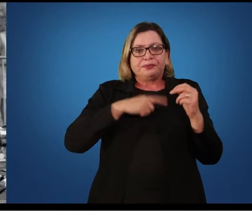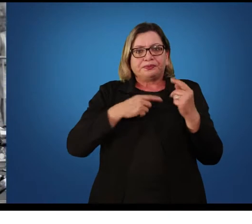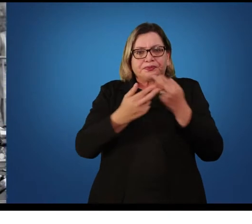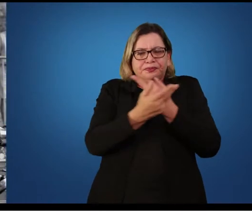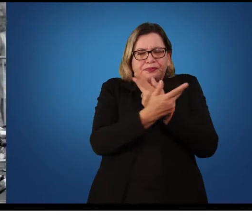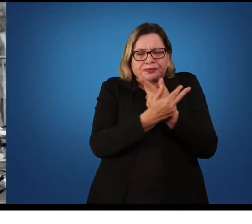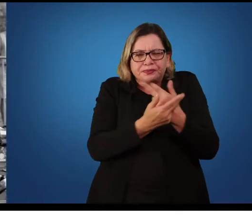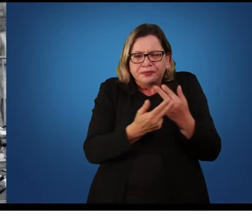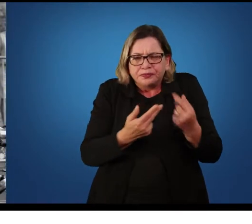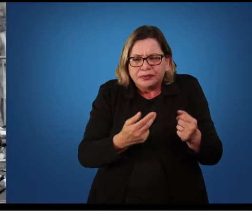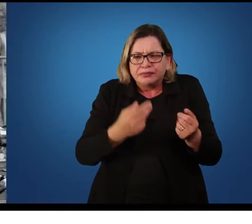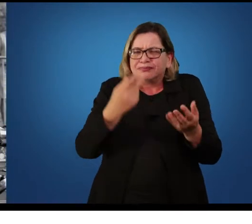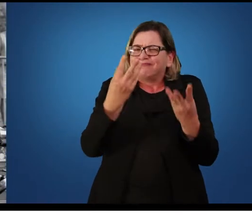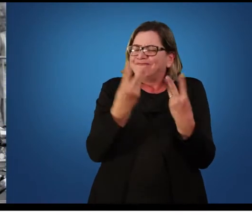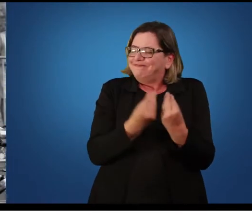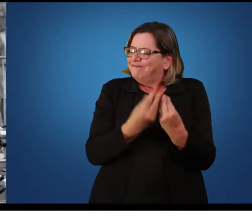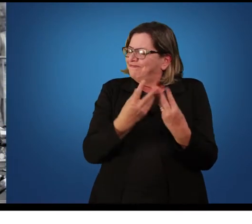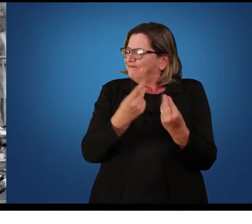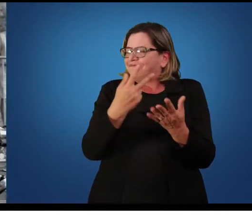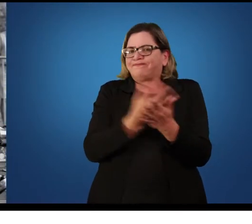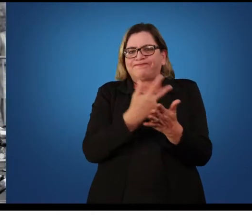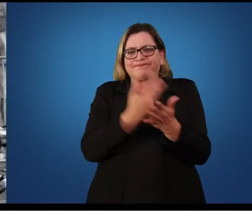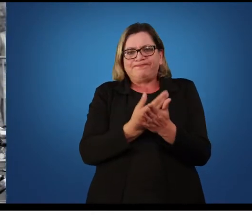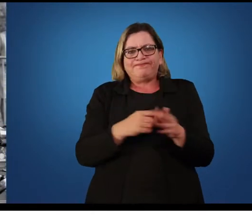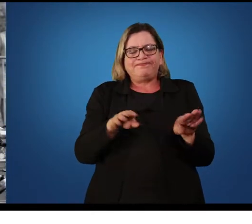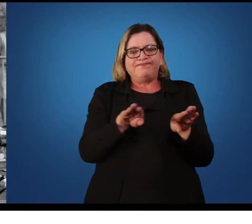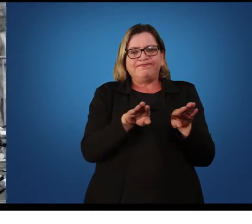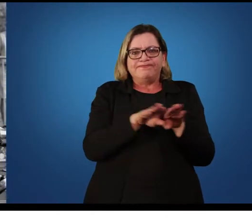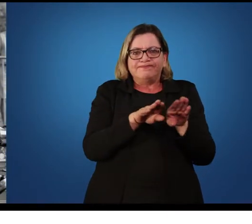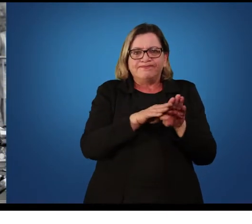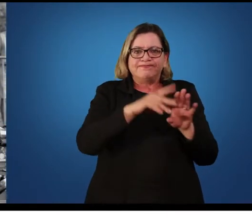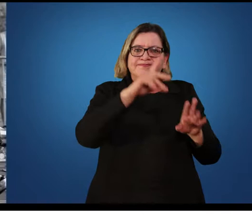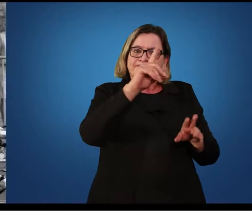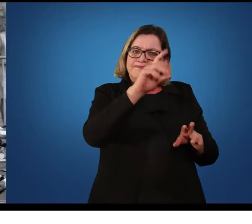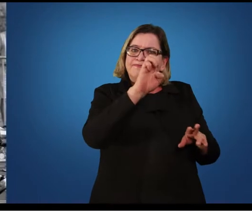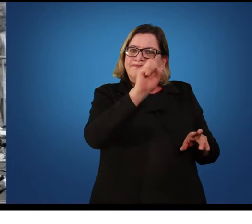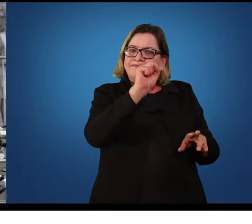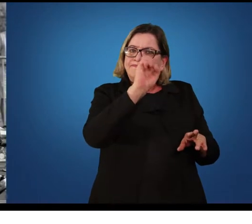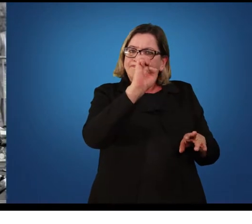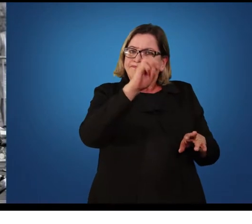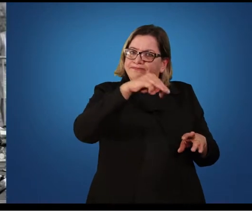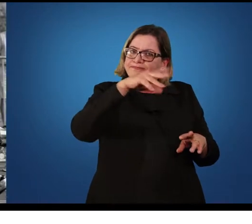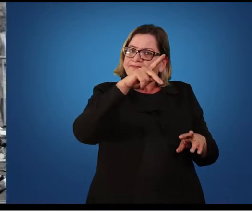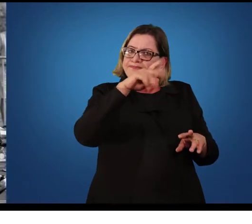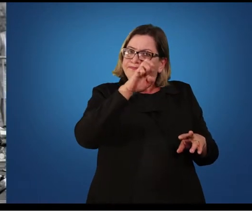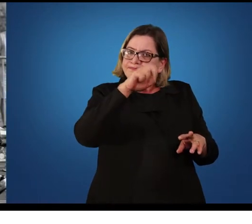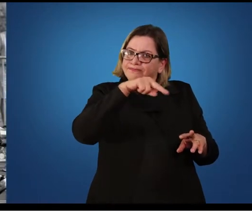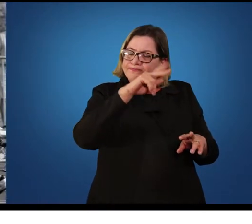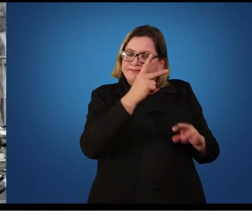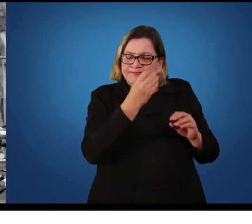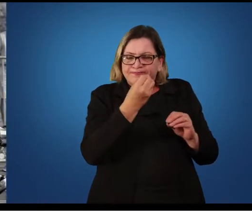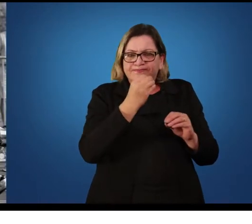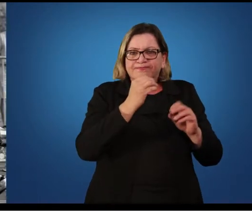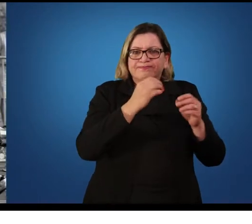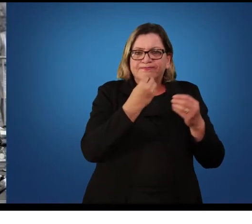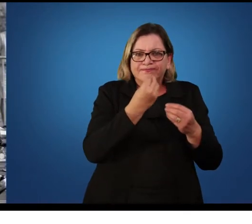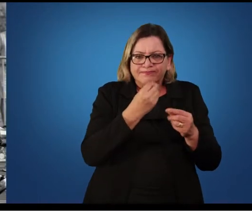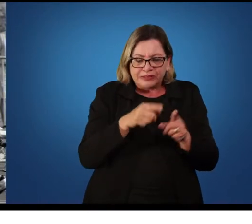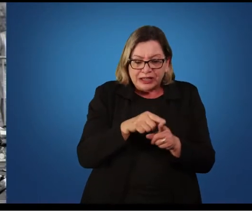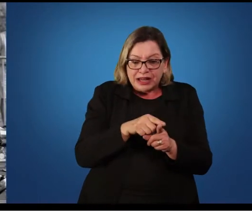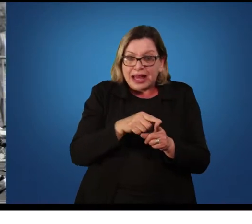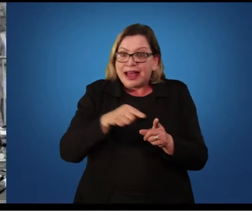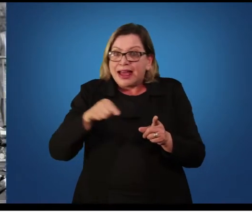excessiva de erros e o desempenho é muito inconsistente. Já no estágio